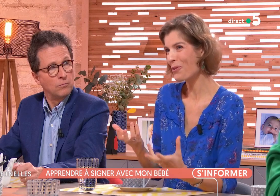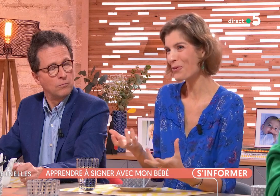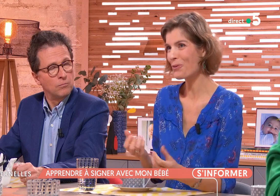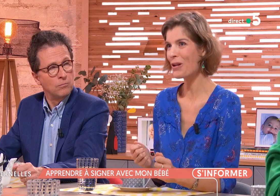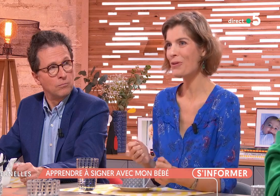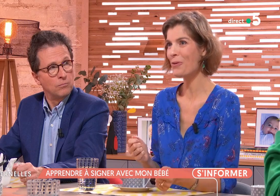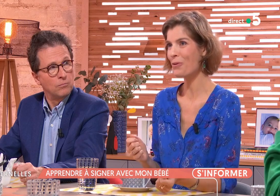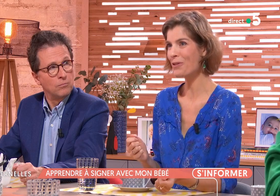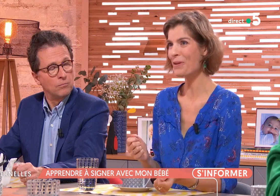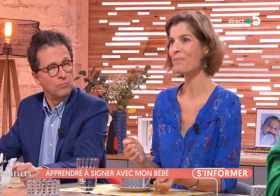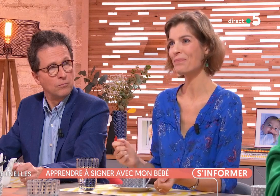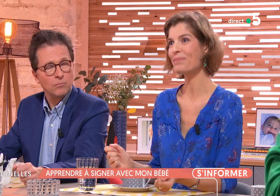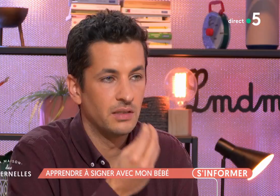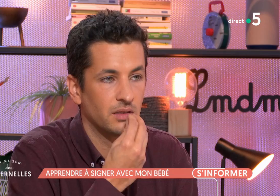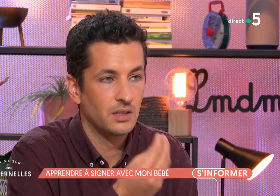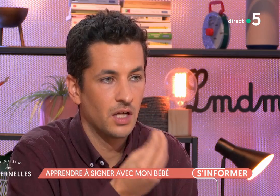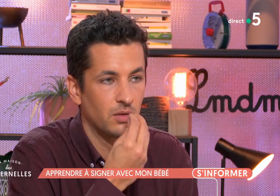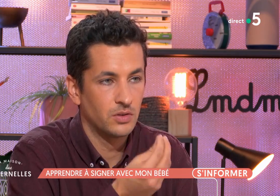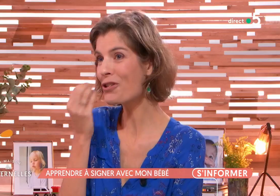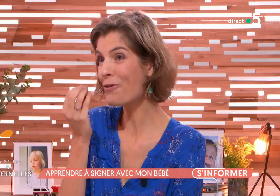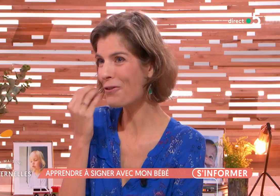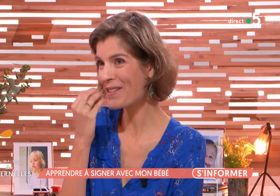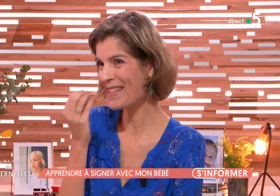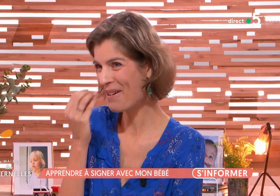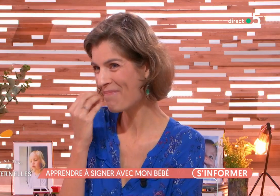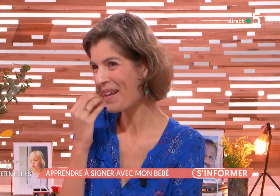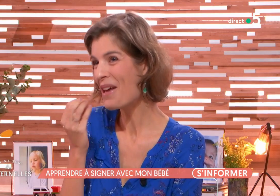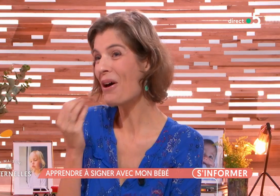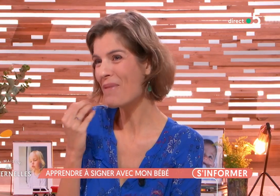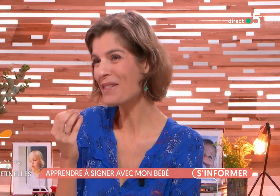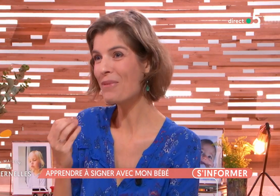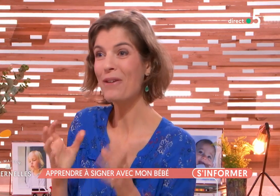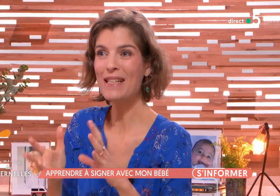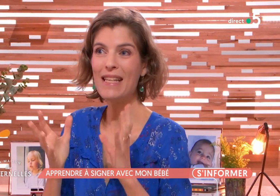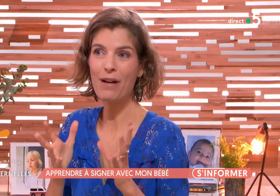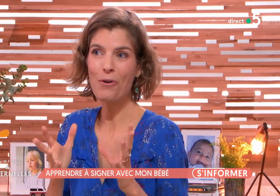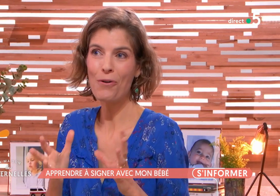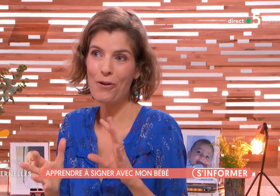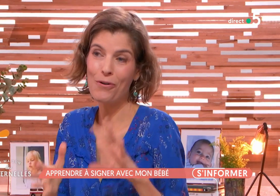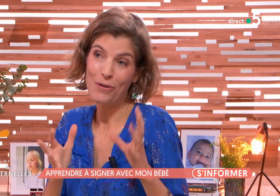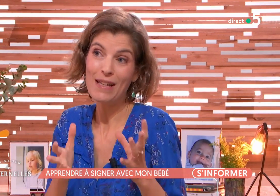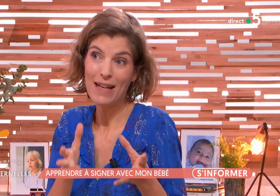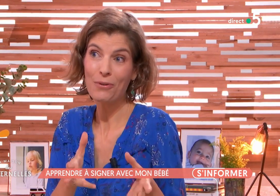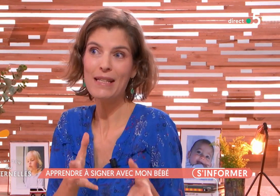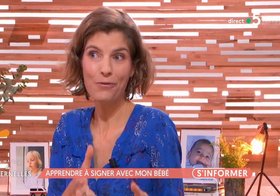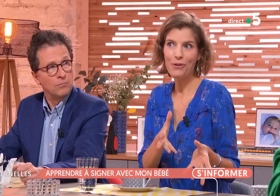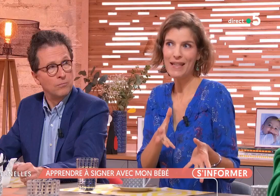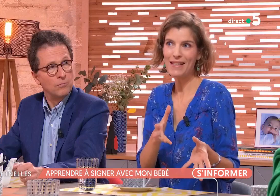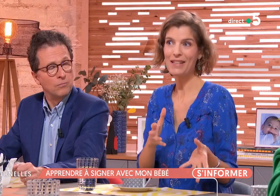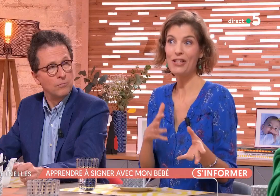selon l'âge auquel on commence. Et manger,'est... Manger, c'est Manger en France, c'est ça. Alors, par exemple, la langue des signes est vraiment... Là, c la langue des signes française. Et